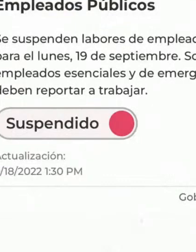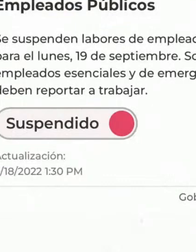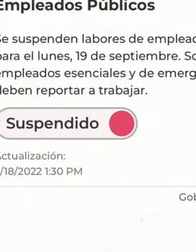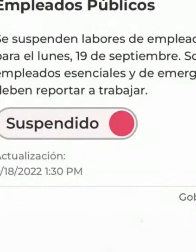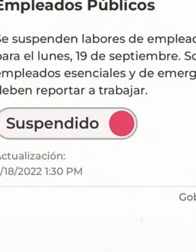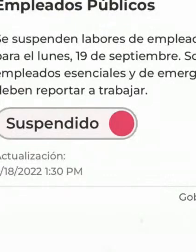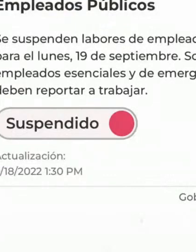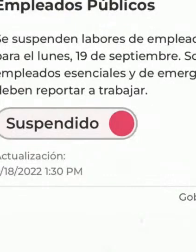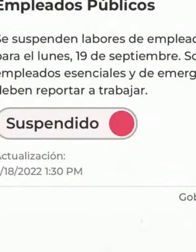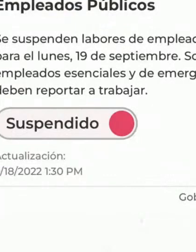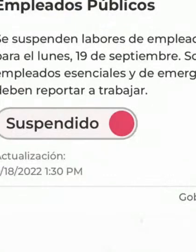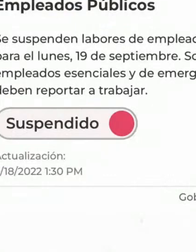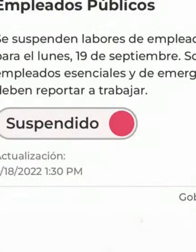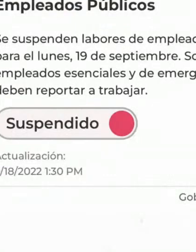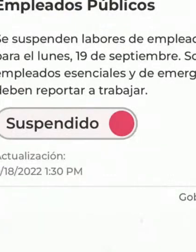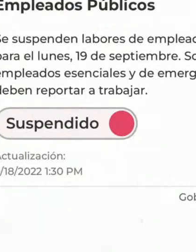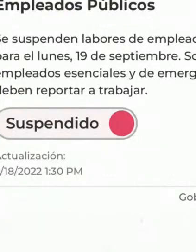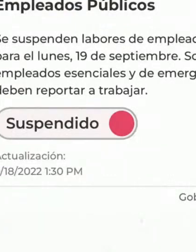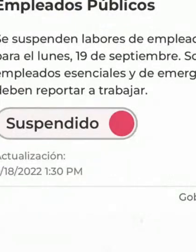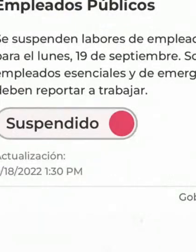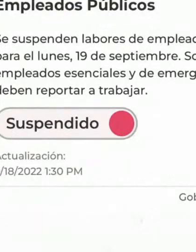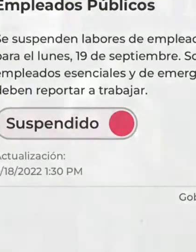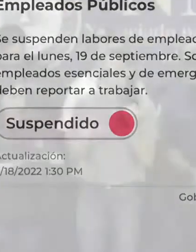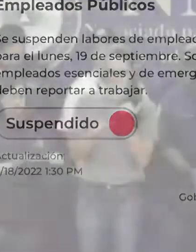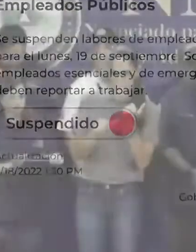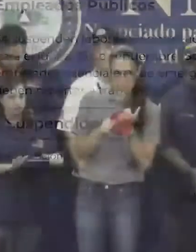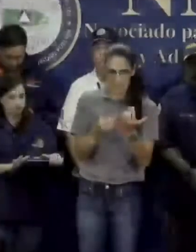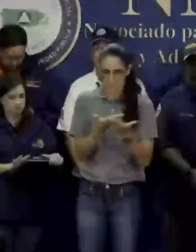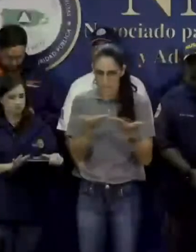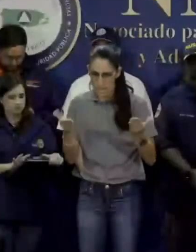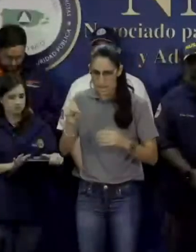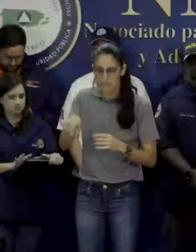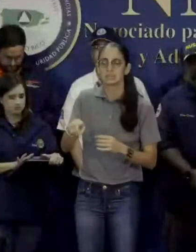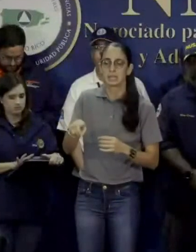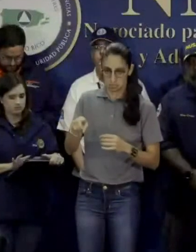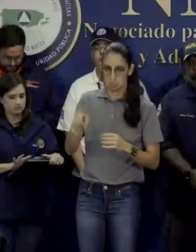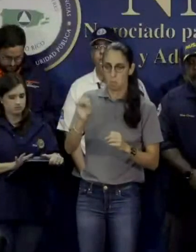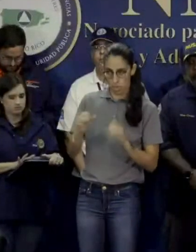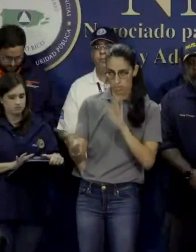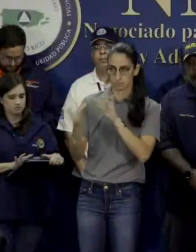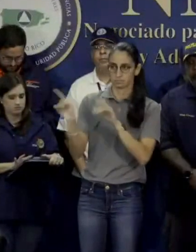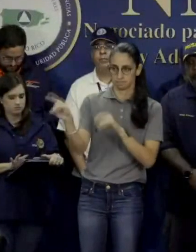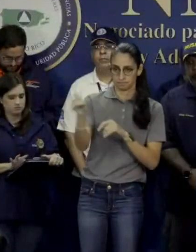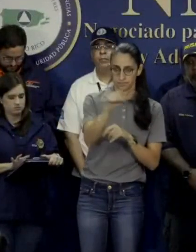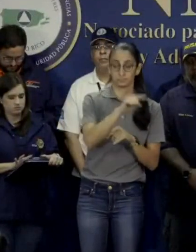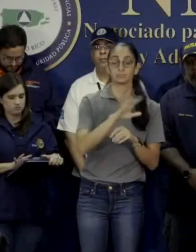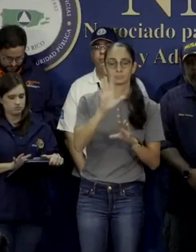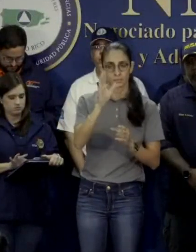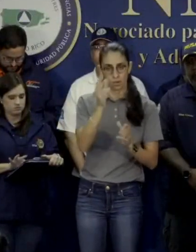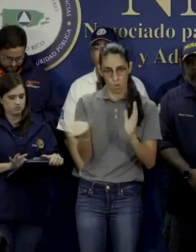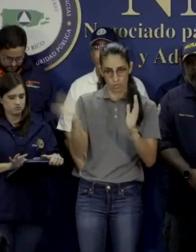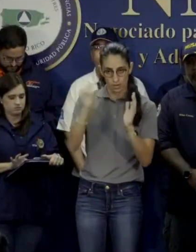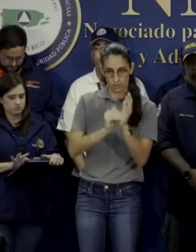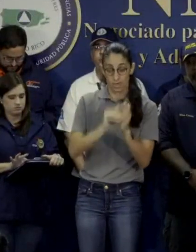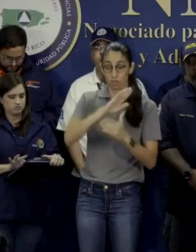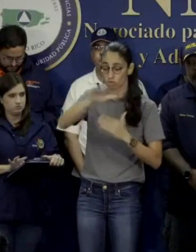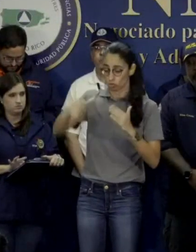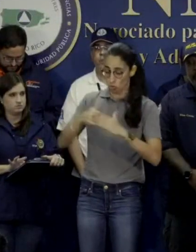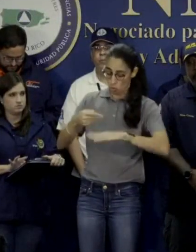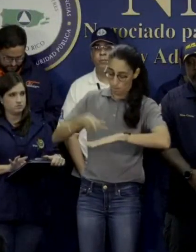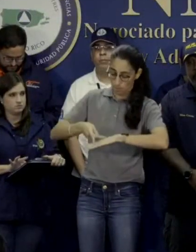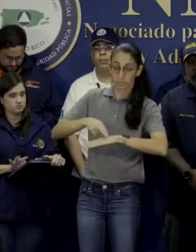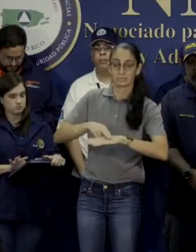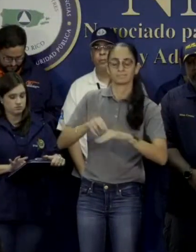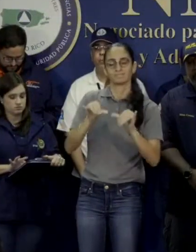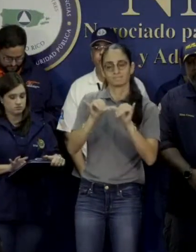para asegurarme que tienen toda la asistencia que necesitan y repito, todas y todos en Puerto Rico